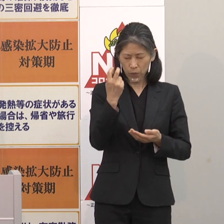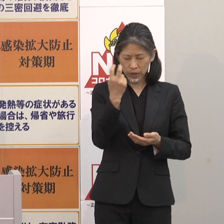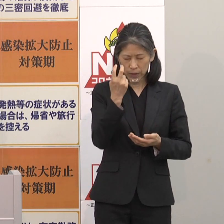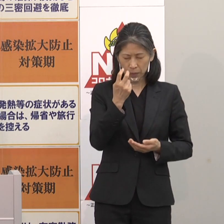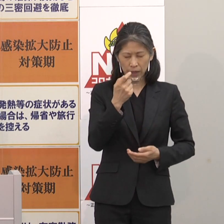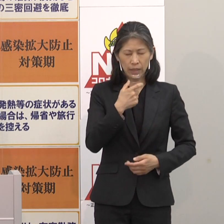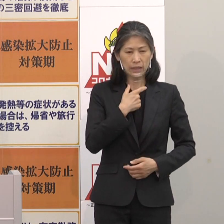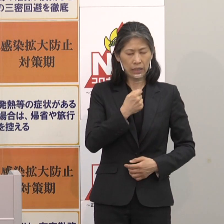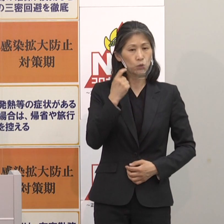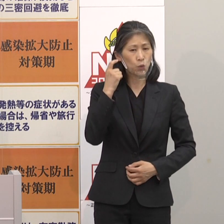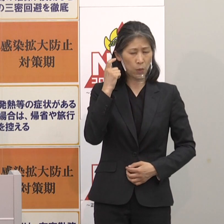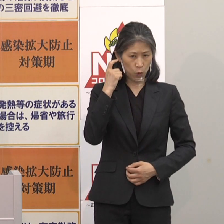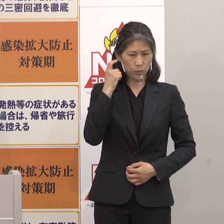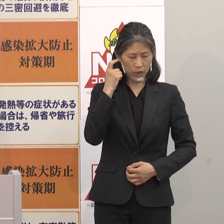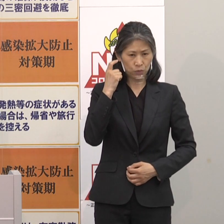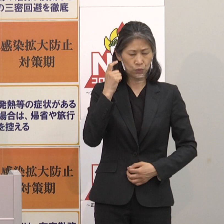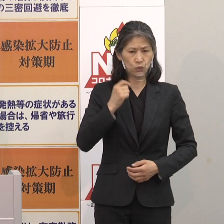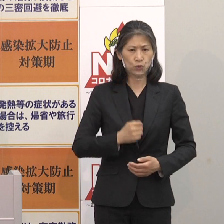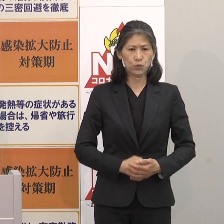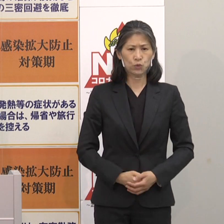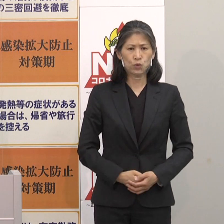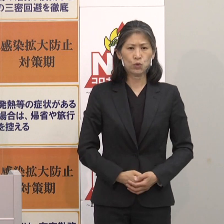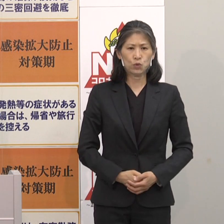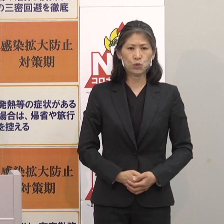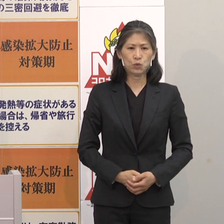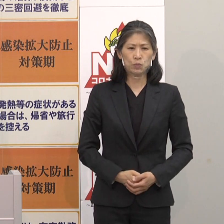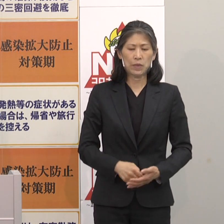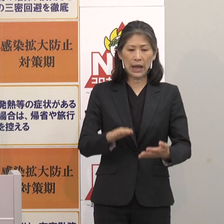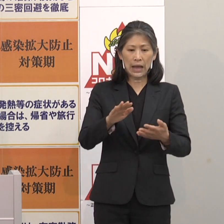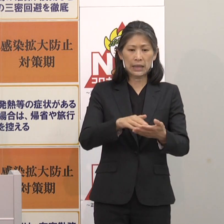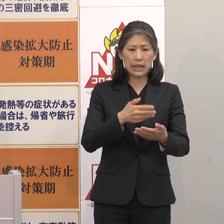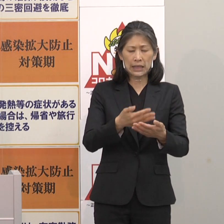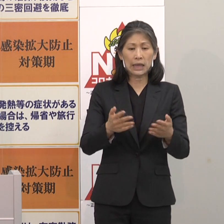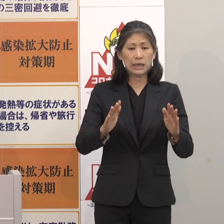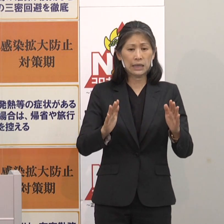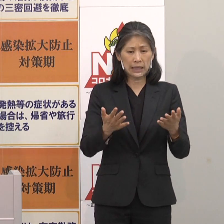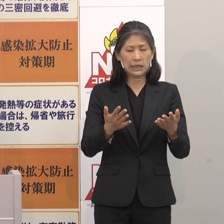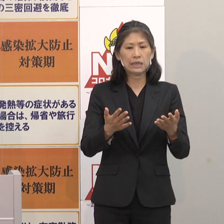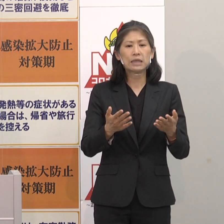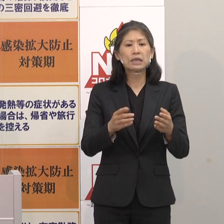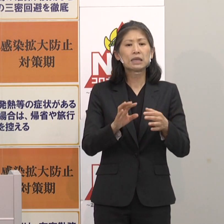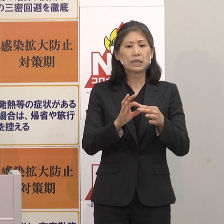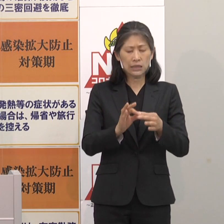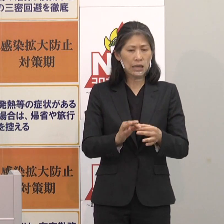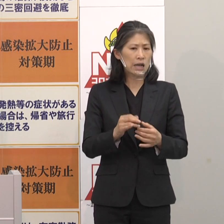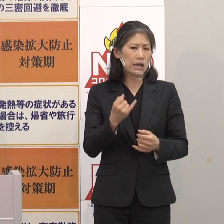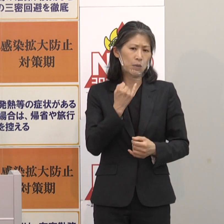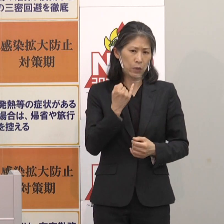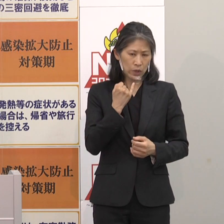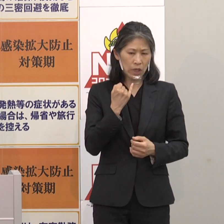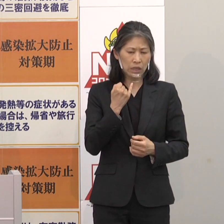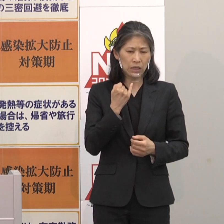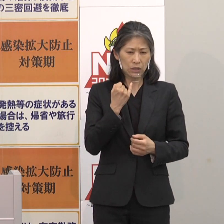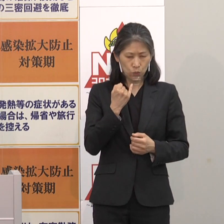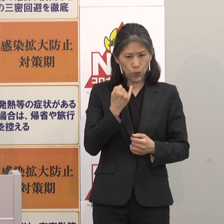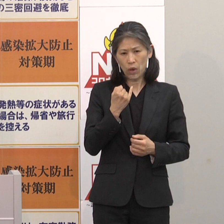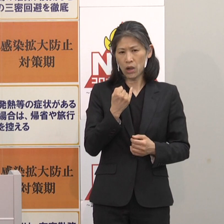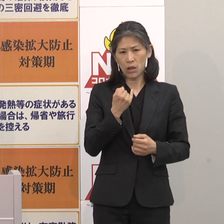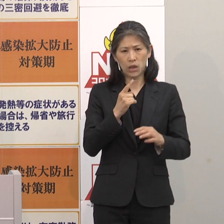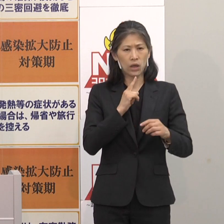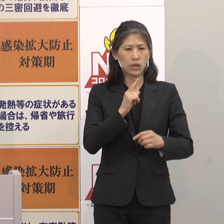のデータがそういうところはないじゃないかということで、だから構わないということにもならないんじゃないかと思います